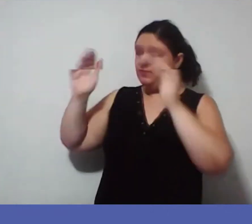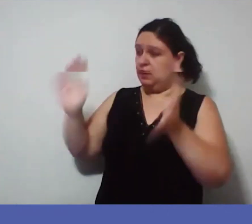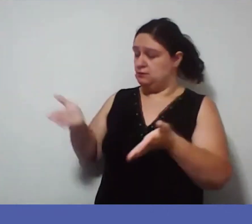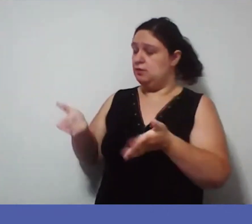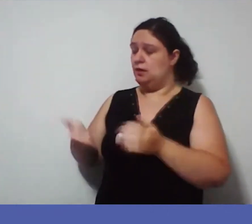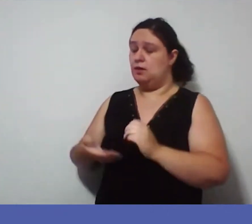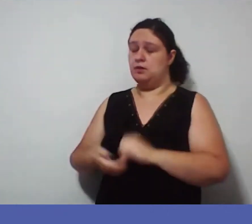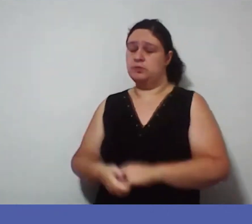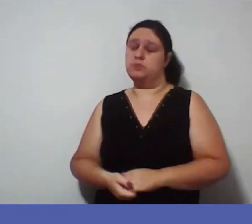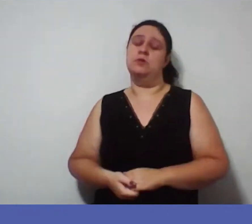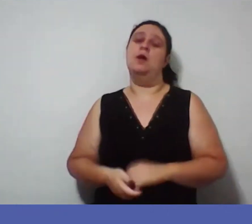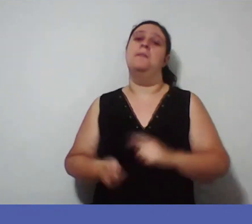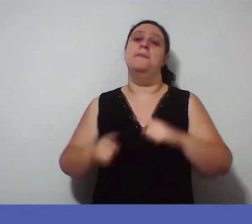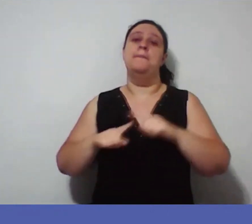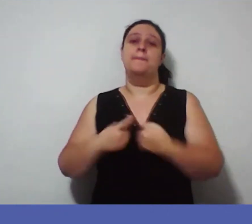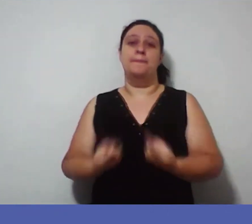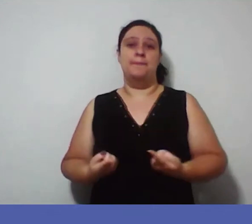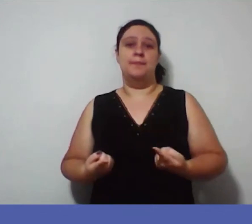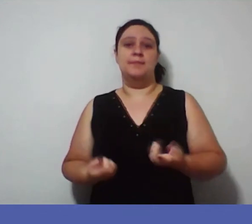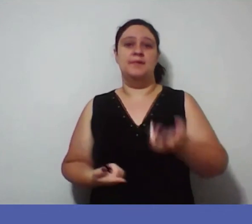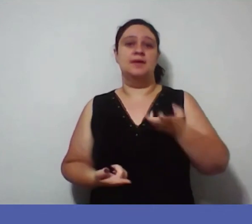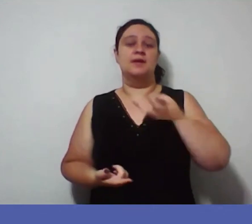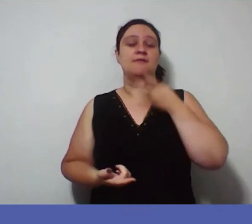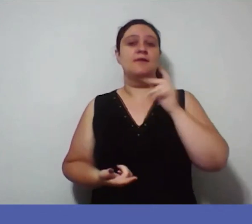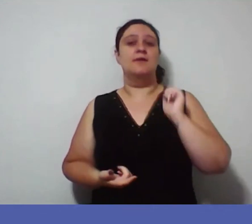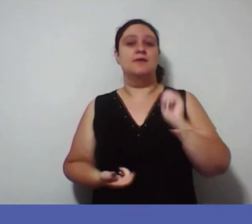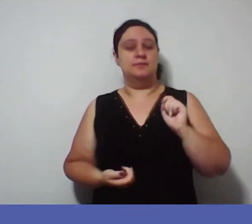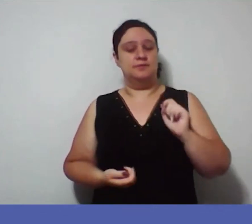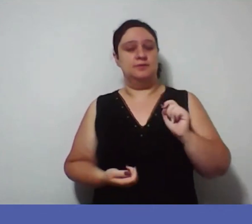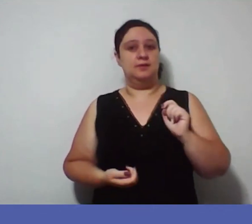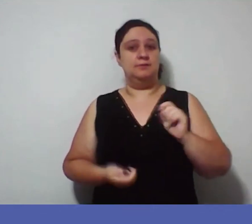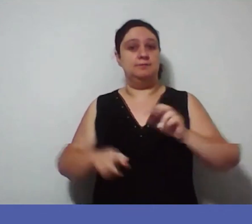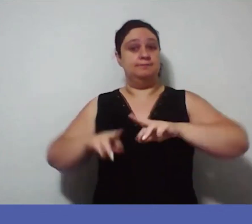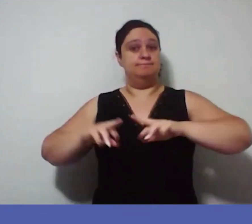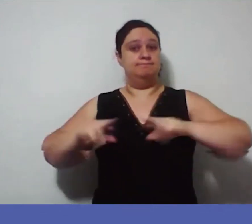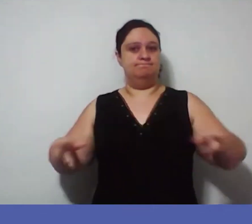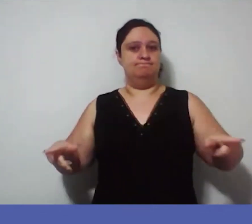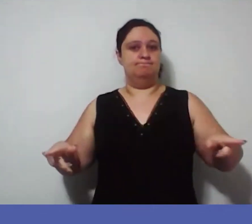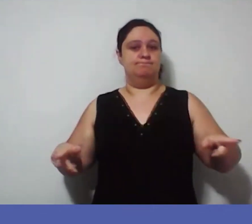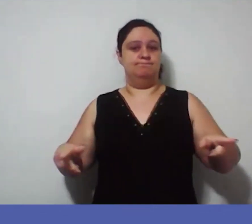Mas, irmãos, eu quero dizer para vocês, aqui tem uma diferença.